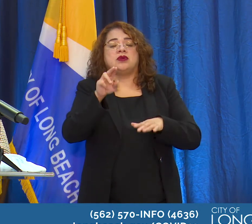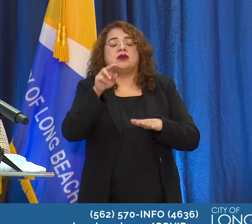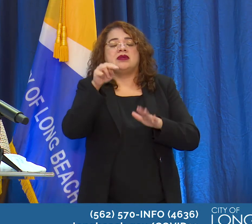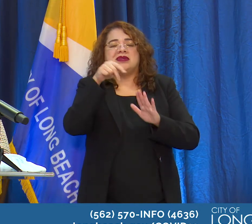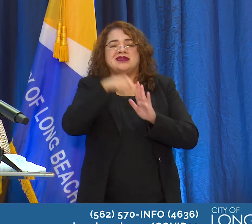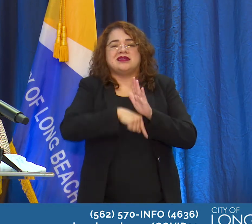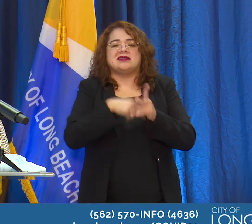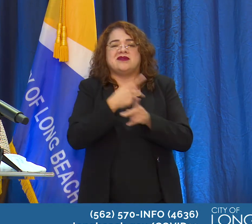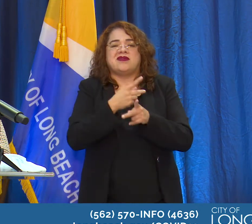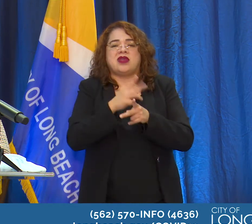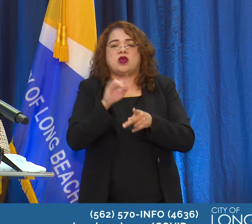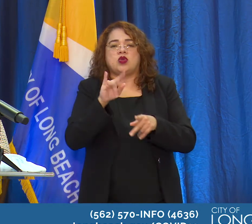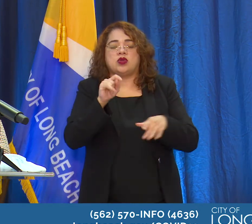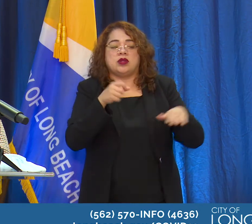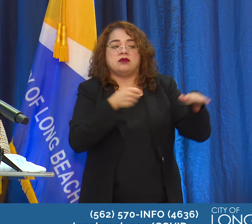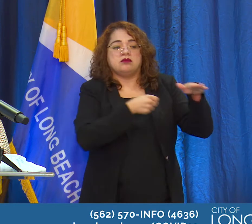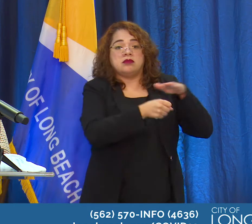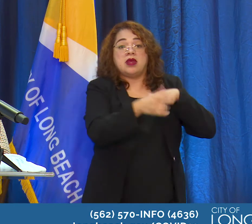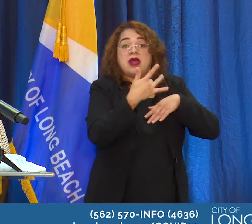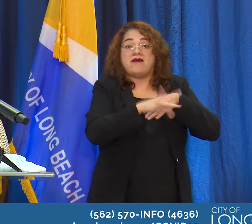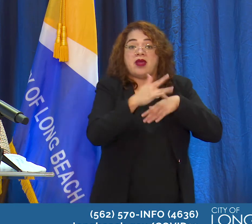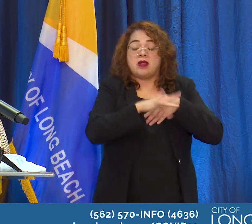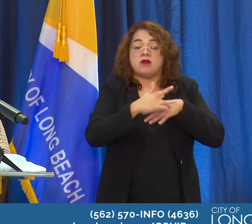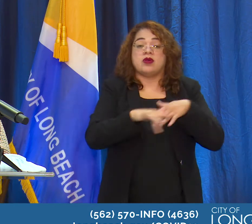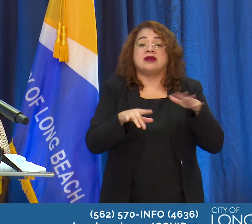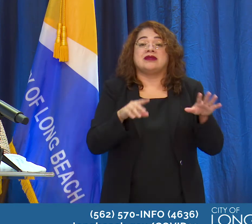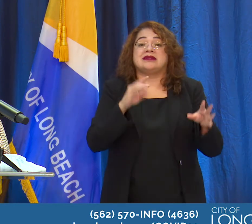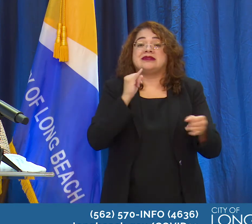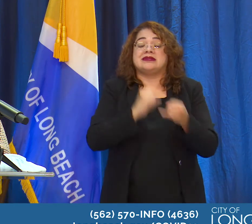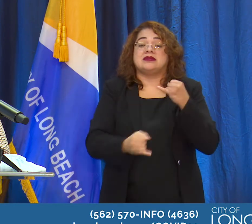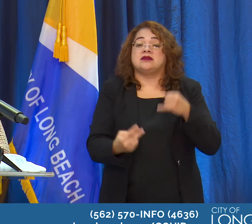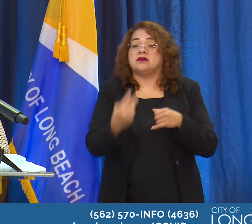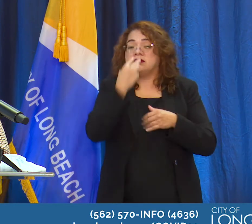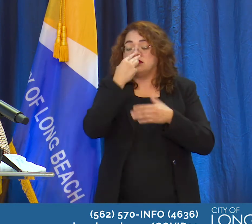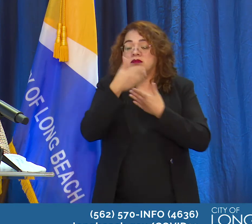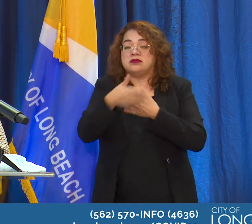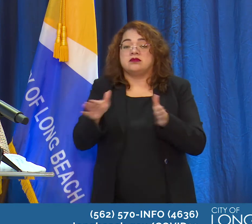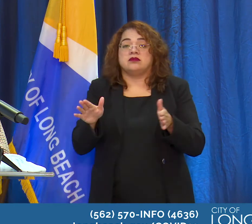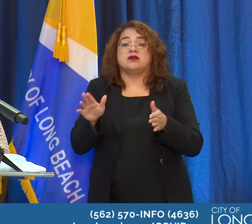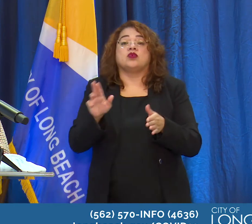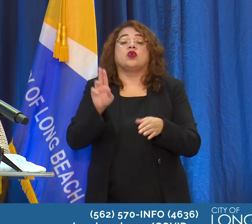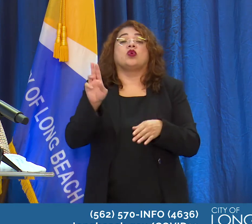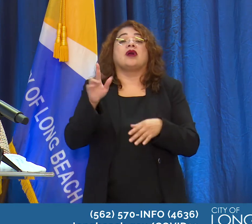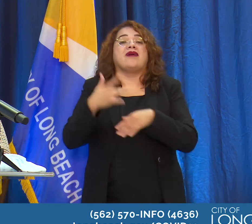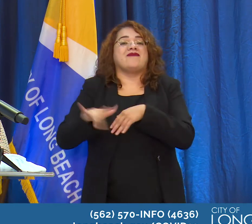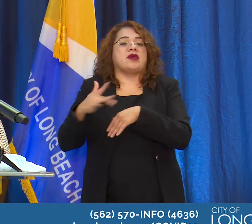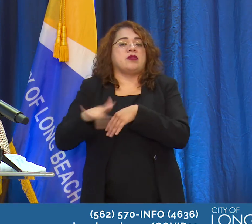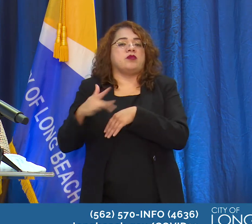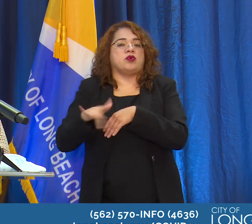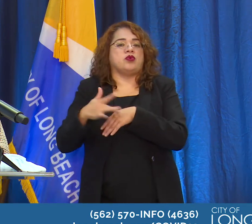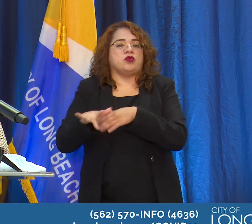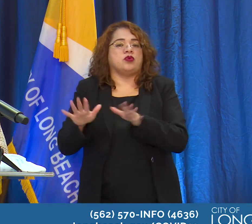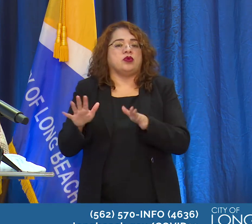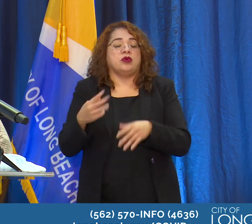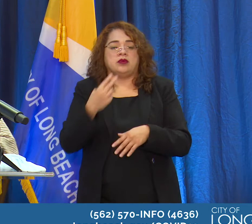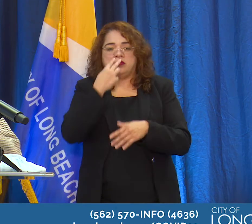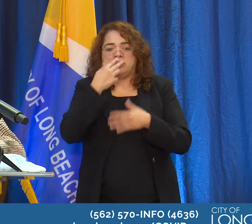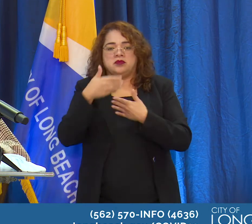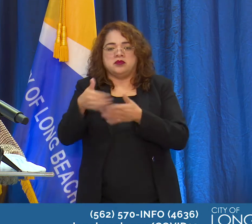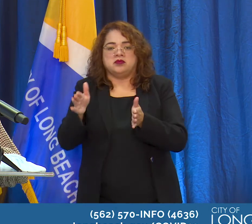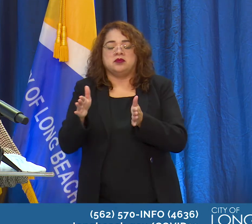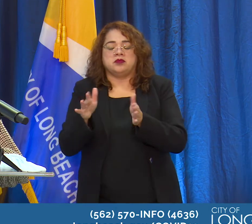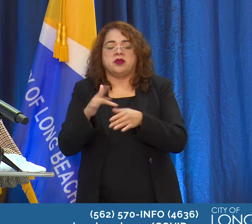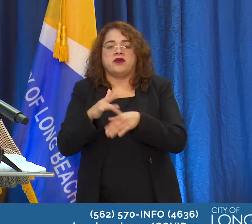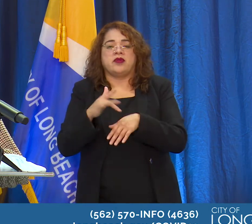intensivos disponibles actualmente. Y la última es ventiladores actualmente disponibles. He mencionado anteriormente